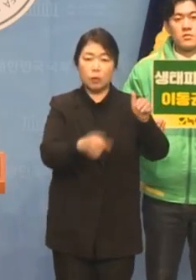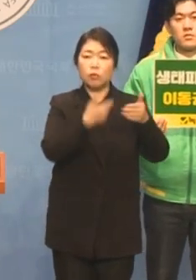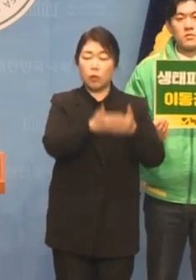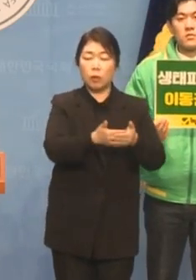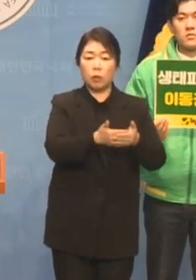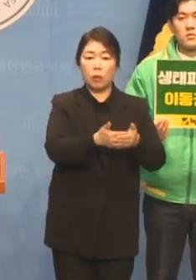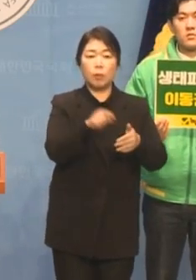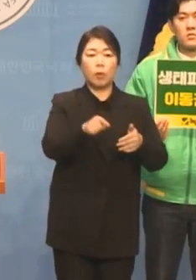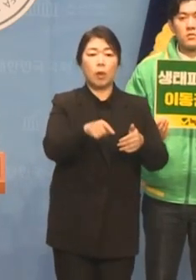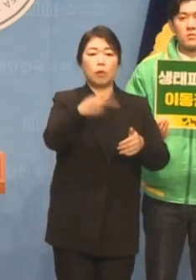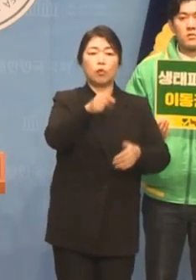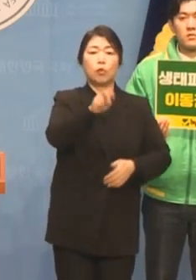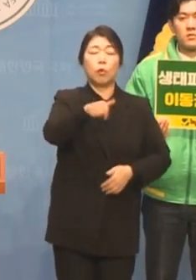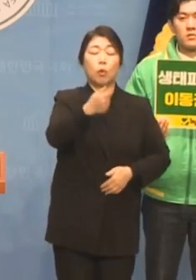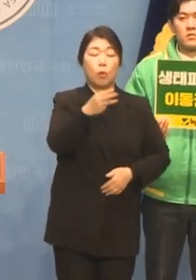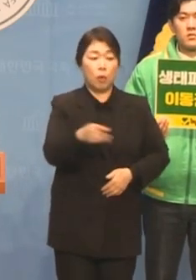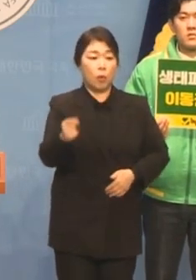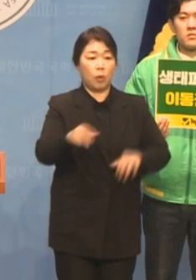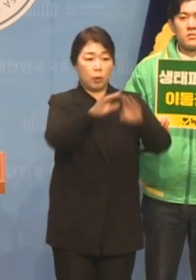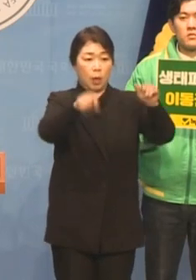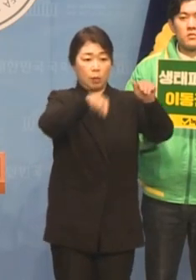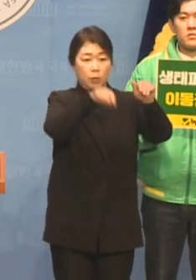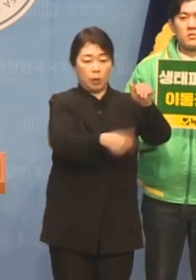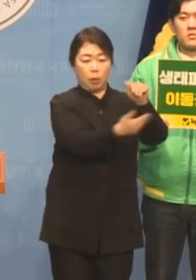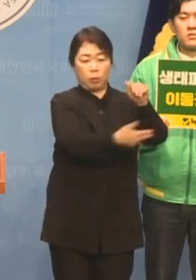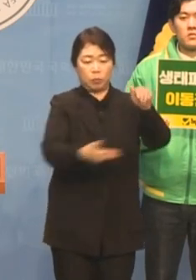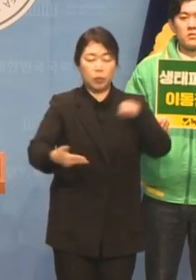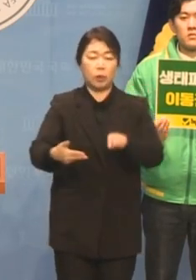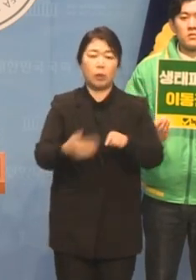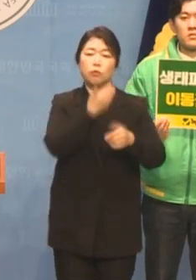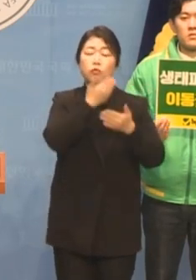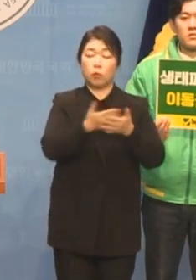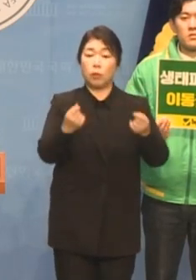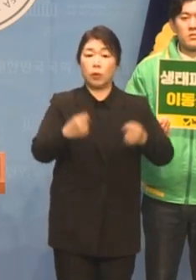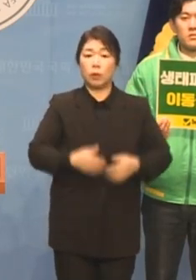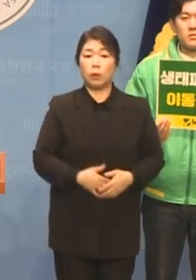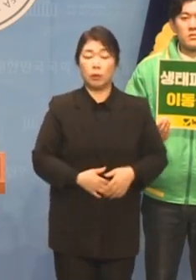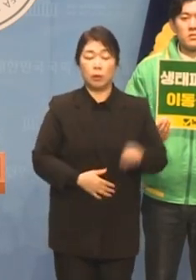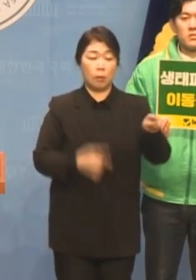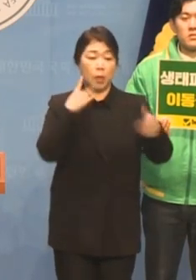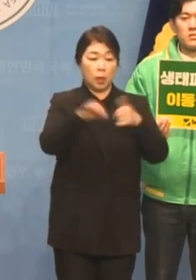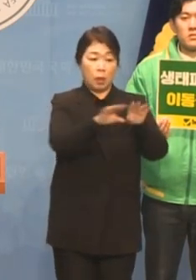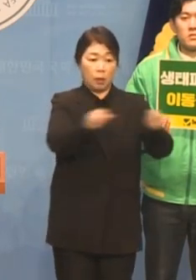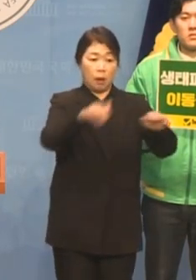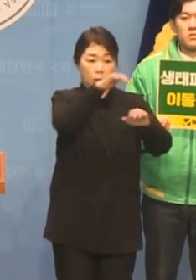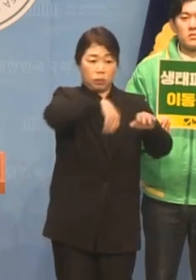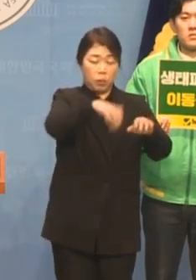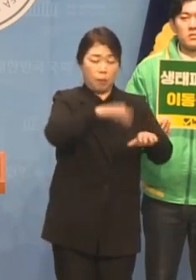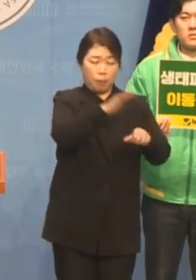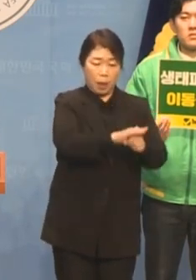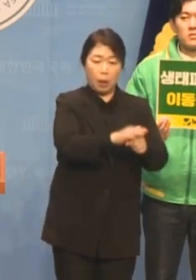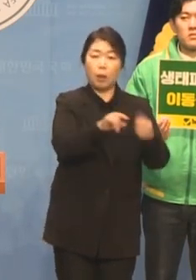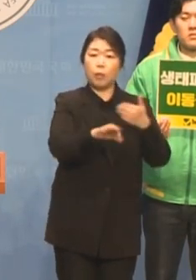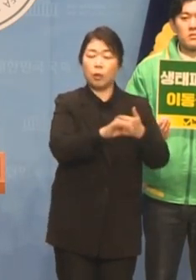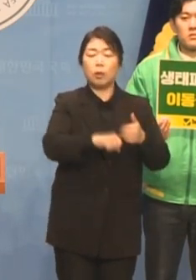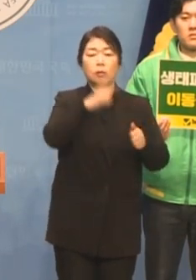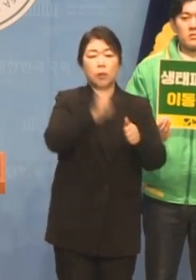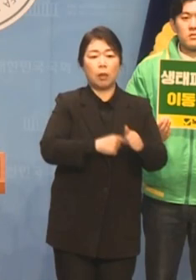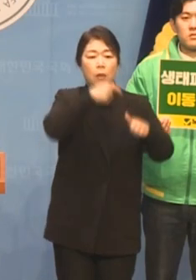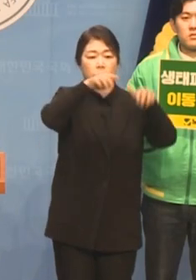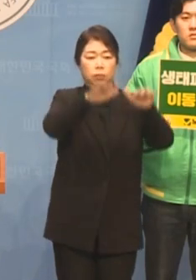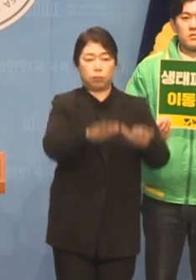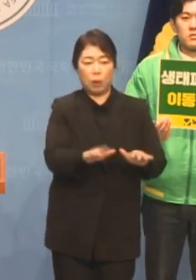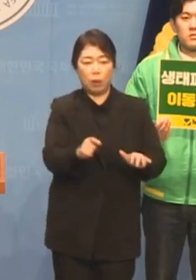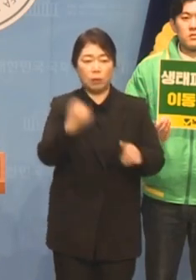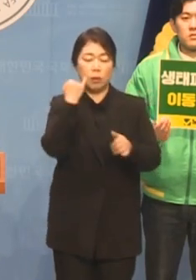숨골을 생태적으로 굉장히 중요한 가치를 갖고 있습니다 숨골을 막아 버리면 제주의 지하수 수위는 하락하고 해수가